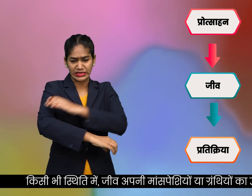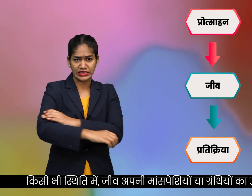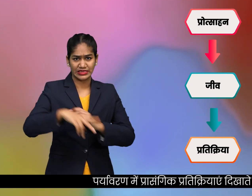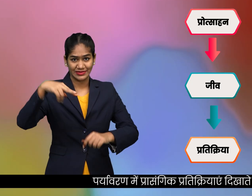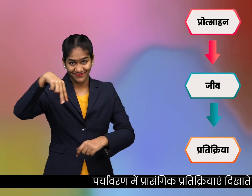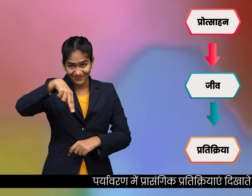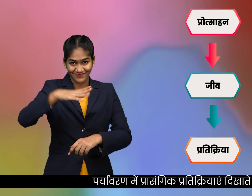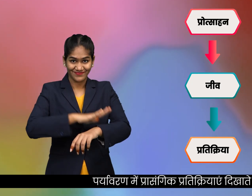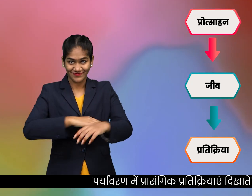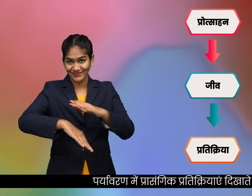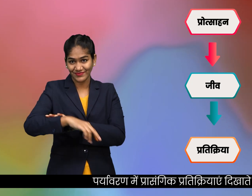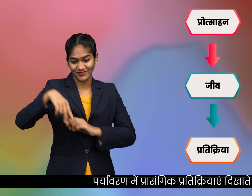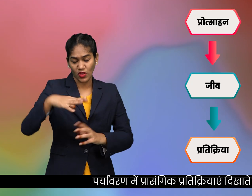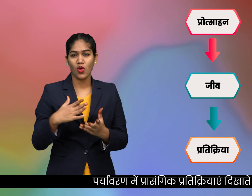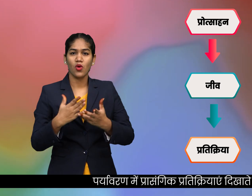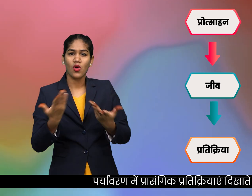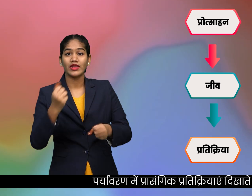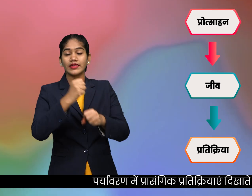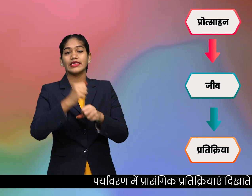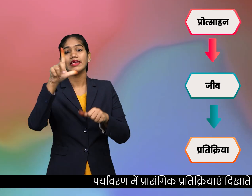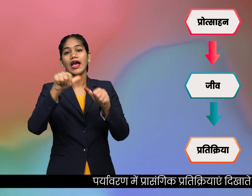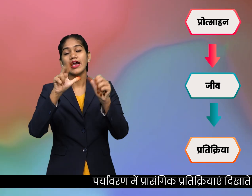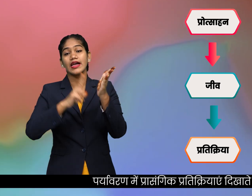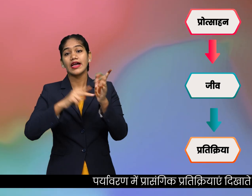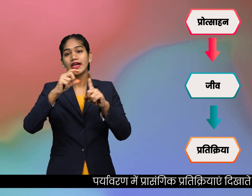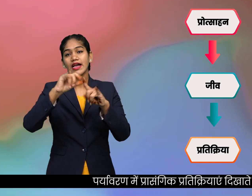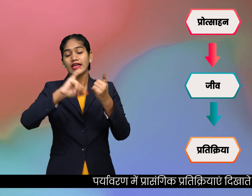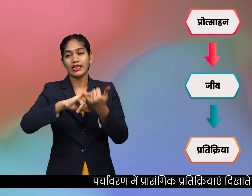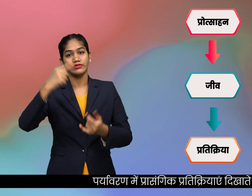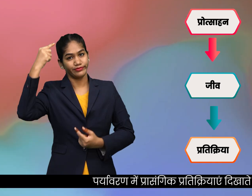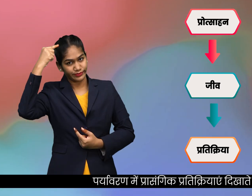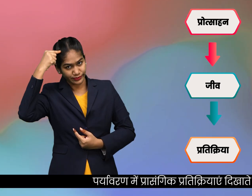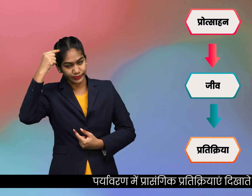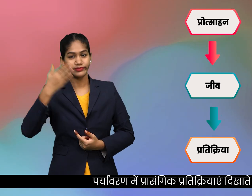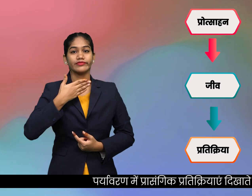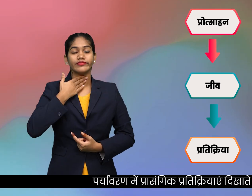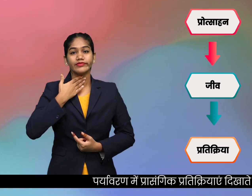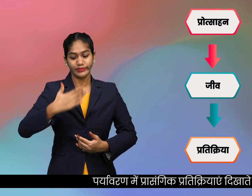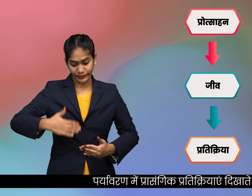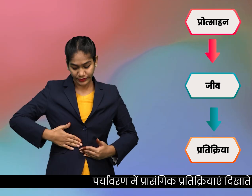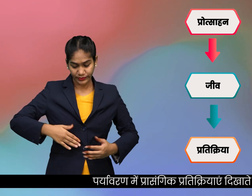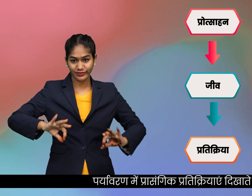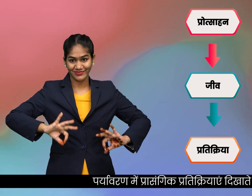अपने पर्यावरण में प्रासंगिक प्रक्रियाएं दिखाते हैं।